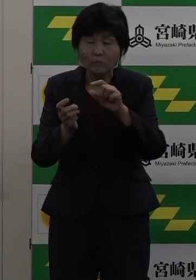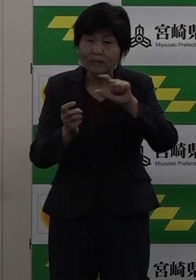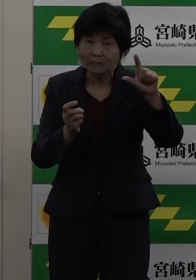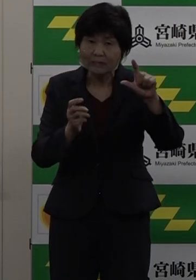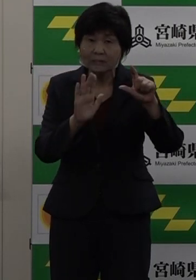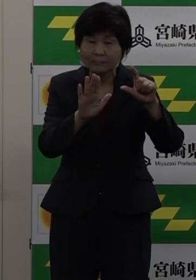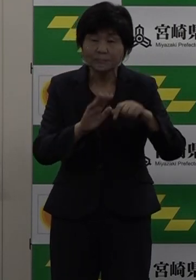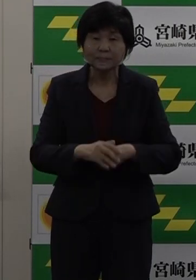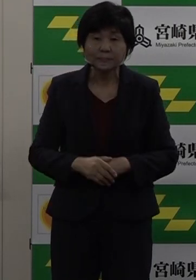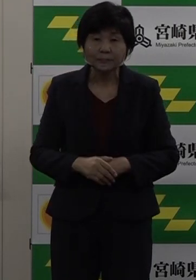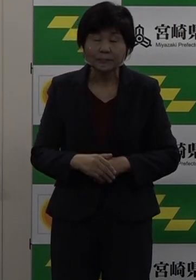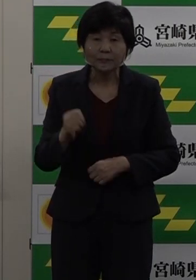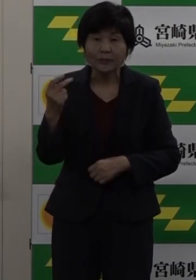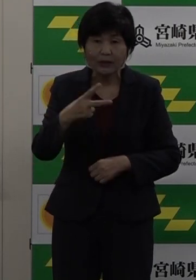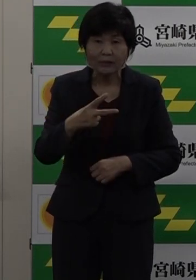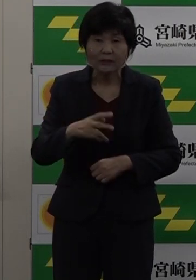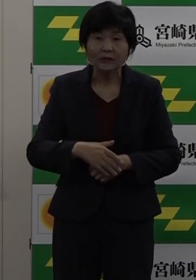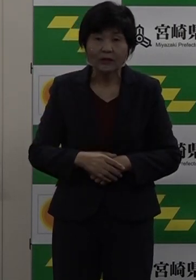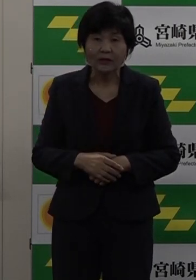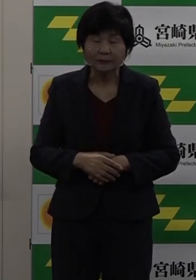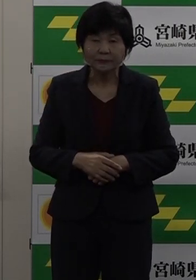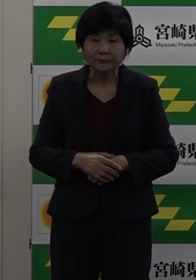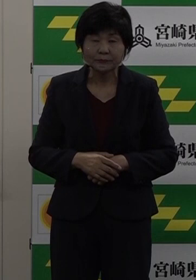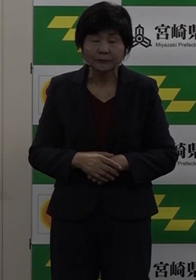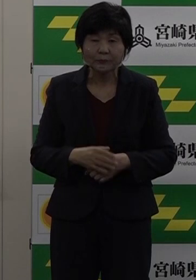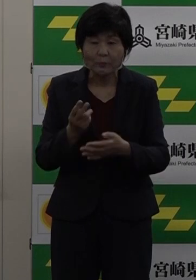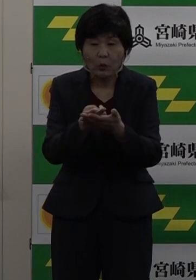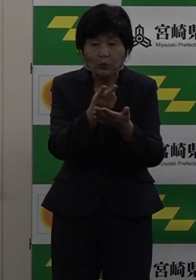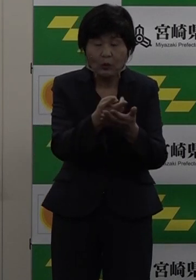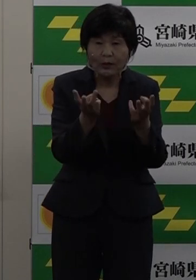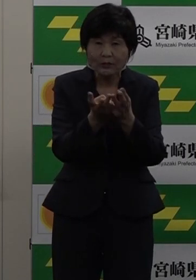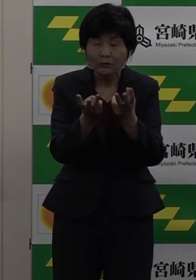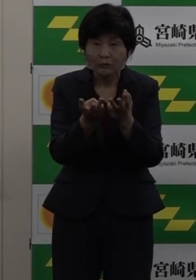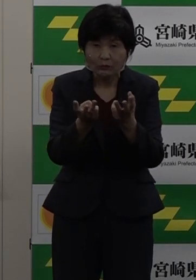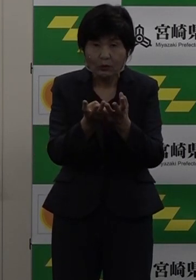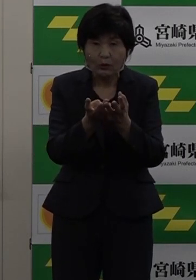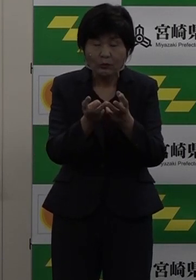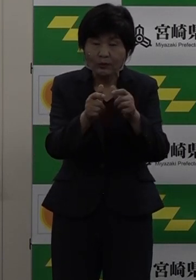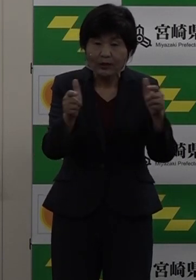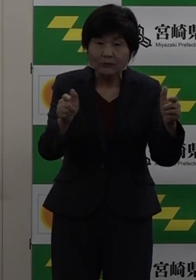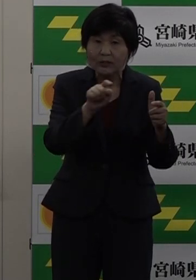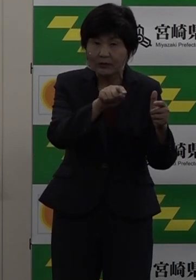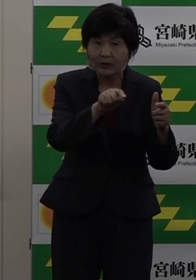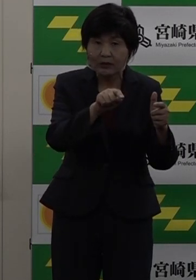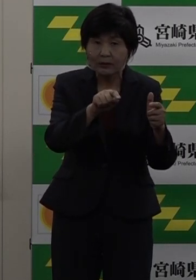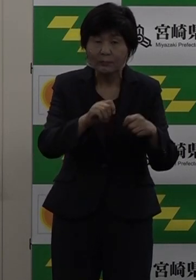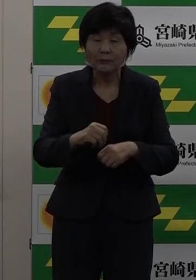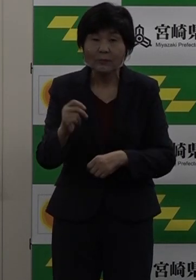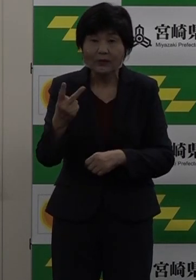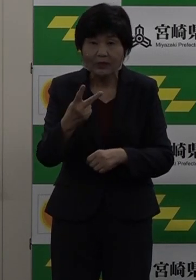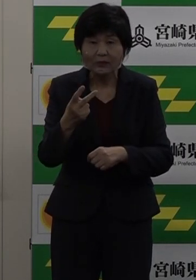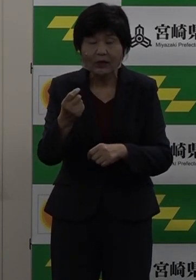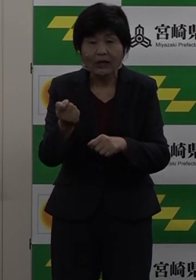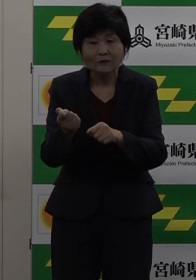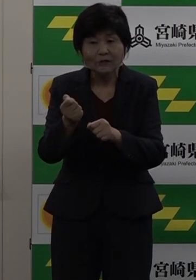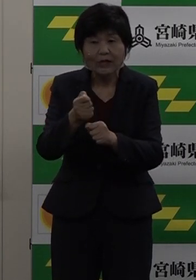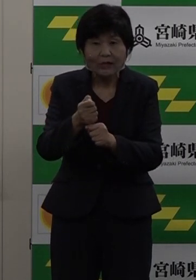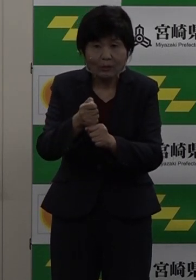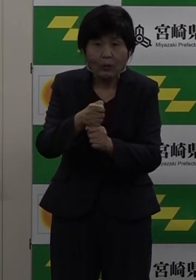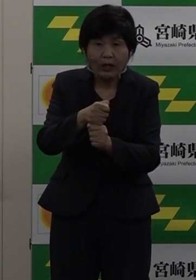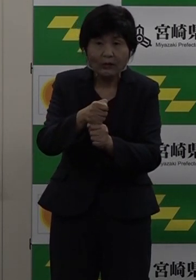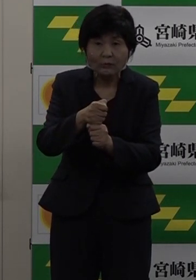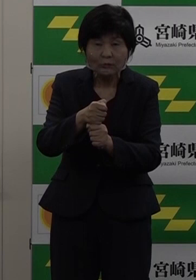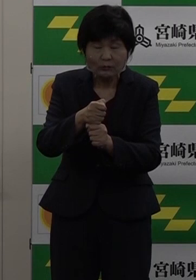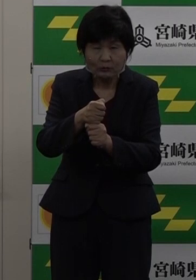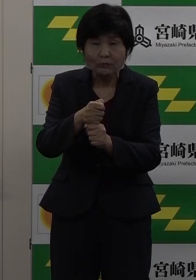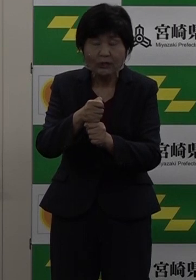であります。それから入り口を増やすとともに、そうですね、一定の回復をなされた国